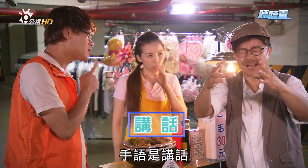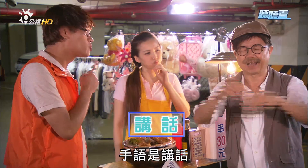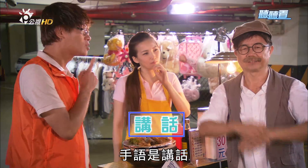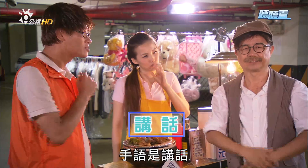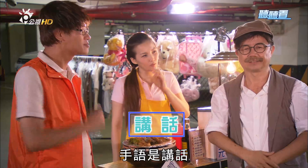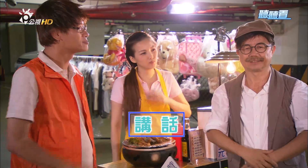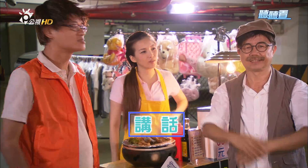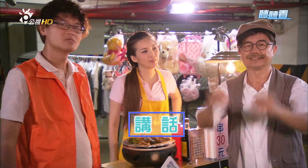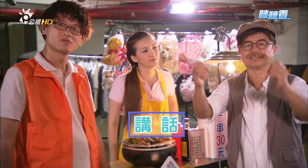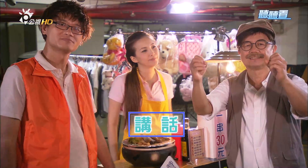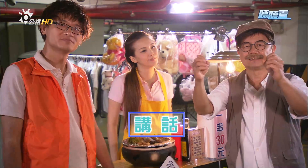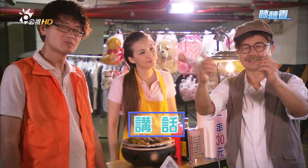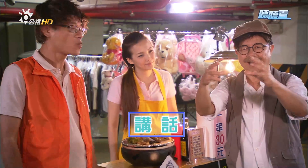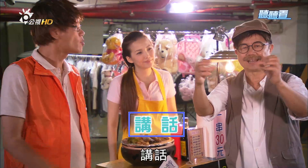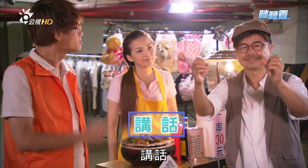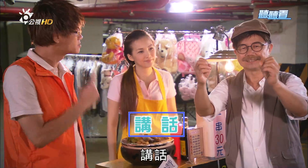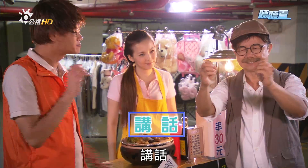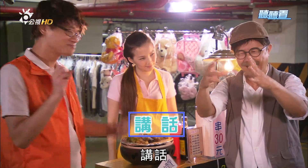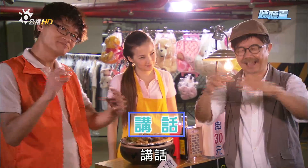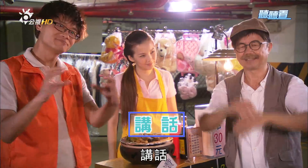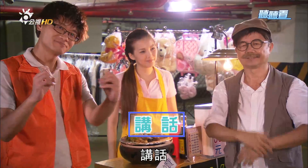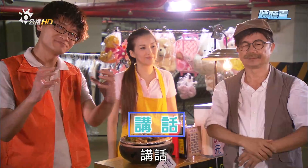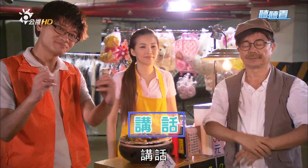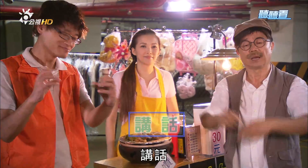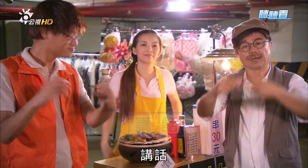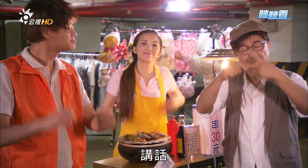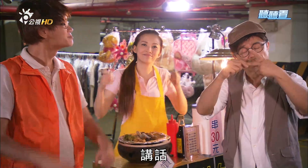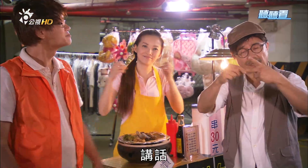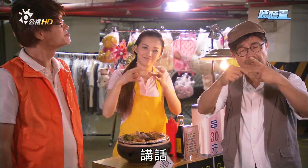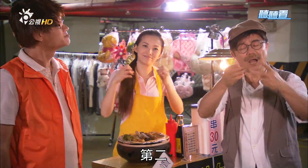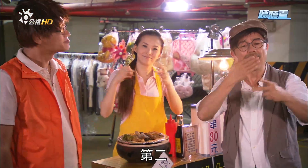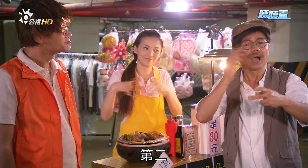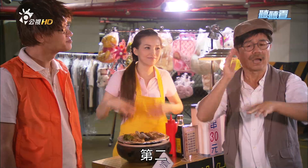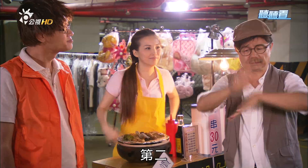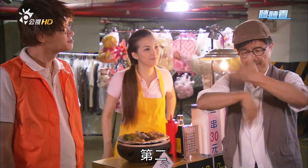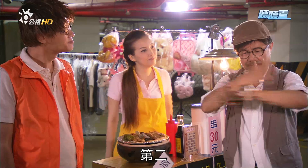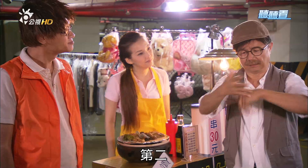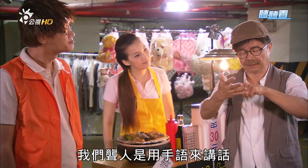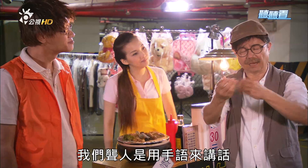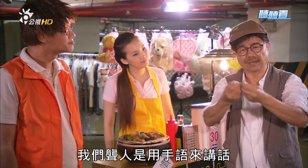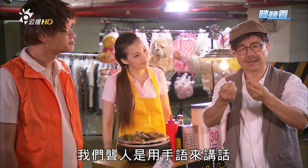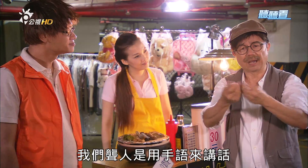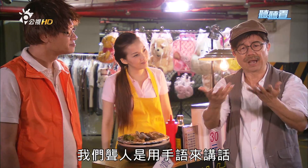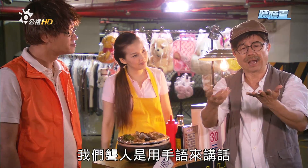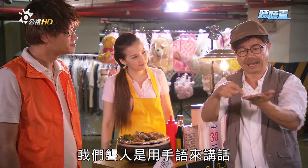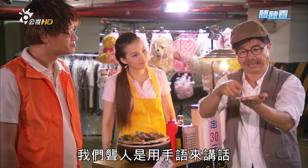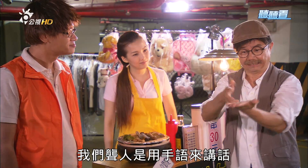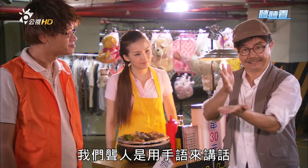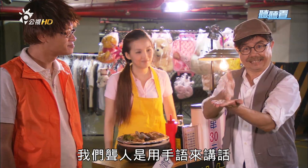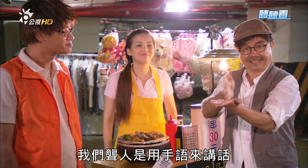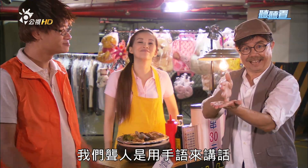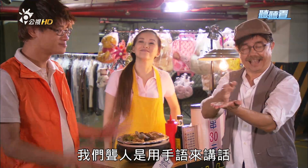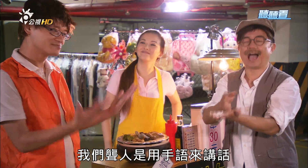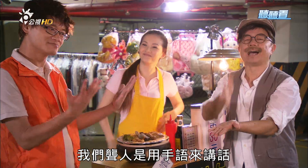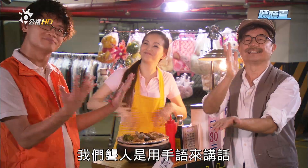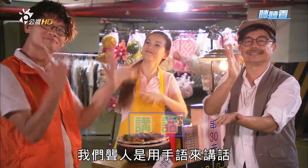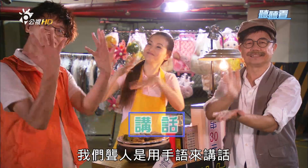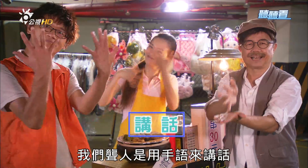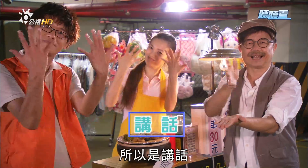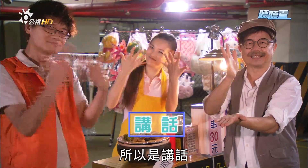话讲话讲话。第二啊，我们聋人呢是用手语来讲话，所以